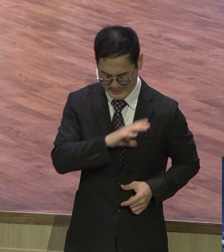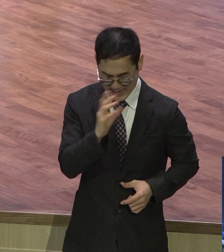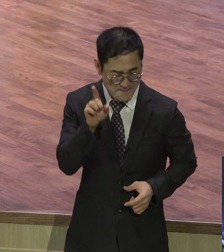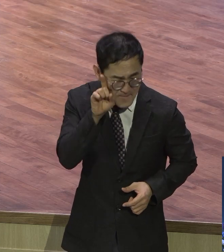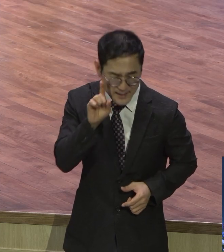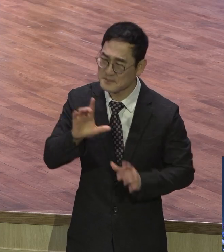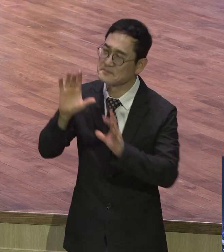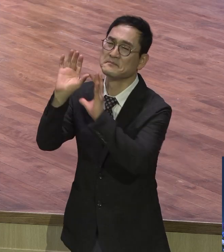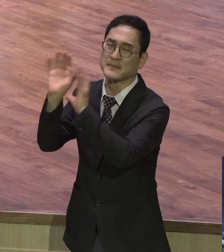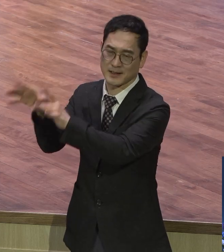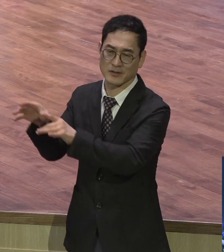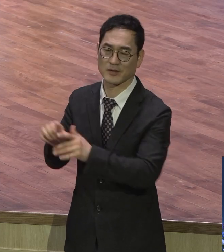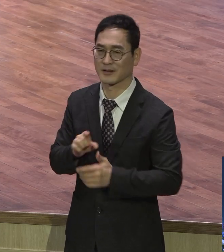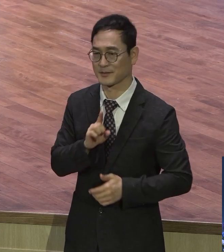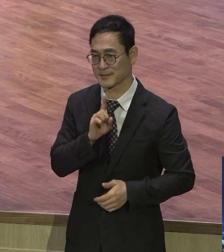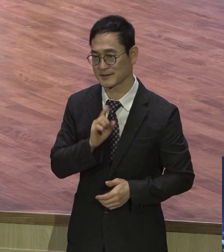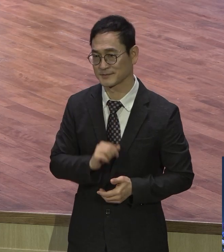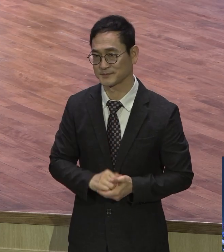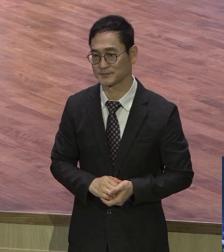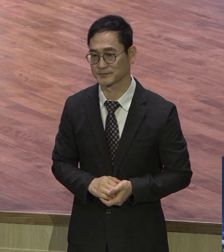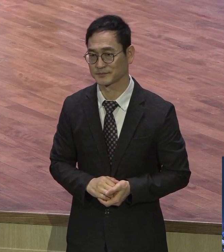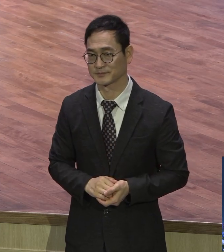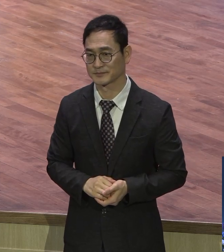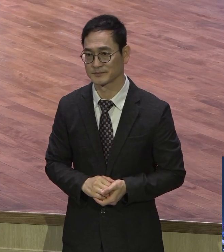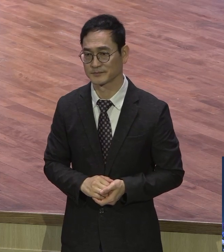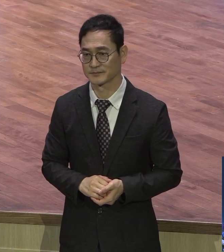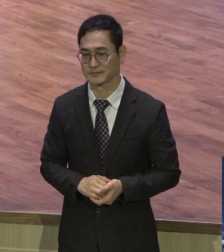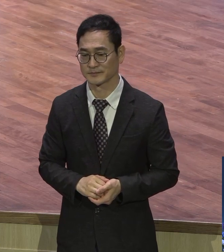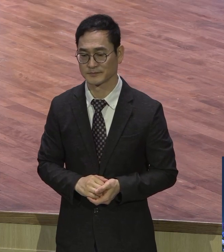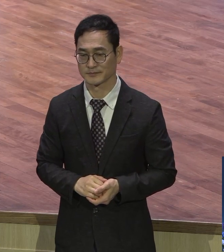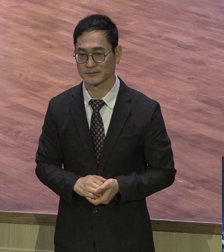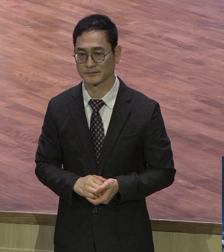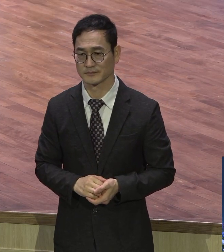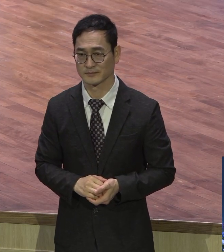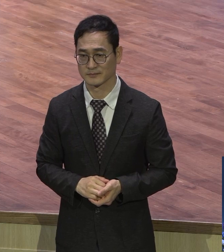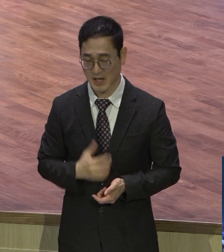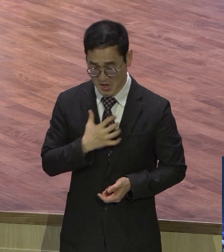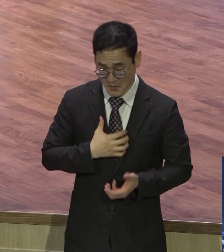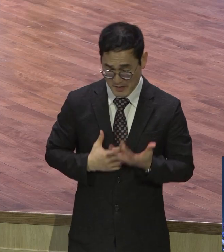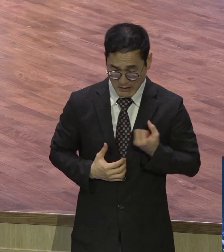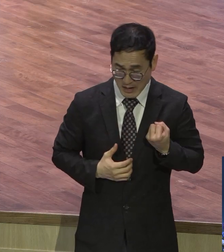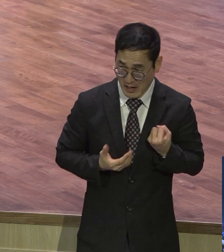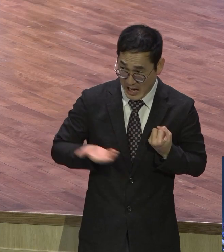있을수록 예수님의 돌보심을 체험하지 못합니다.